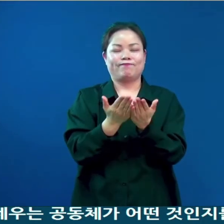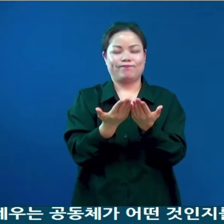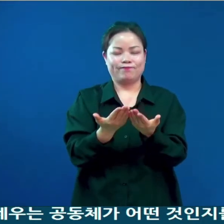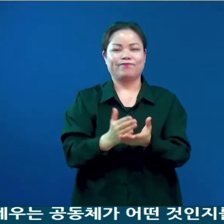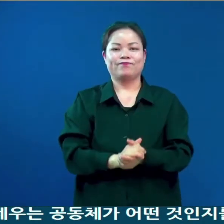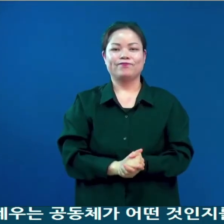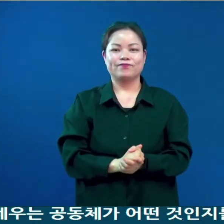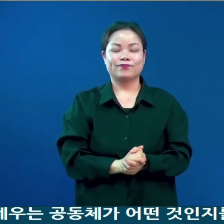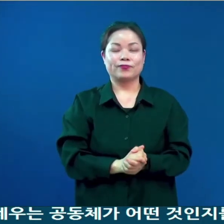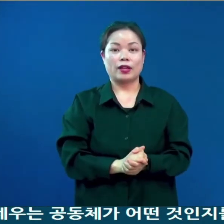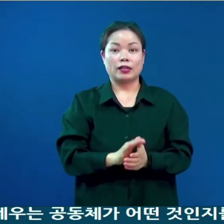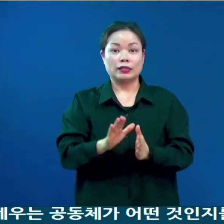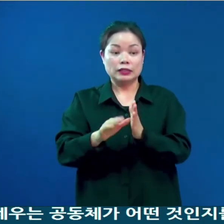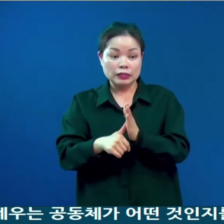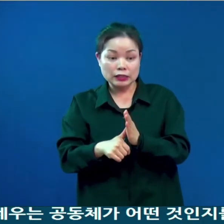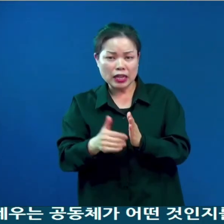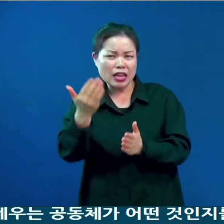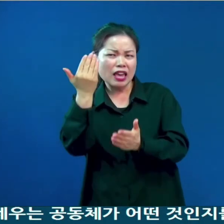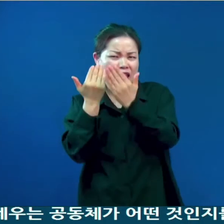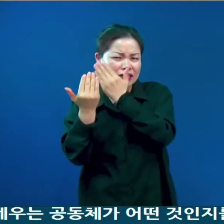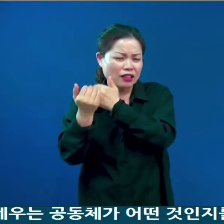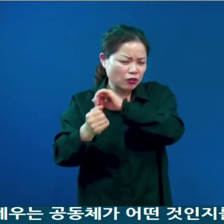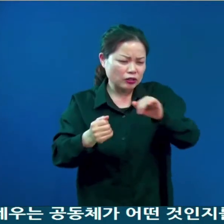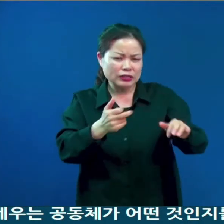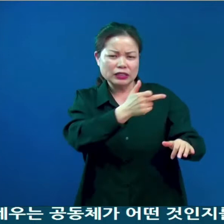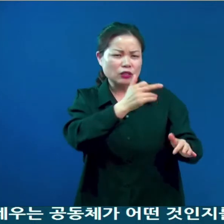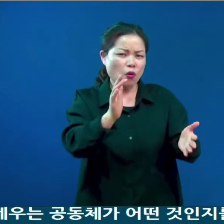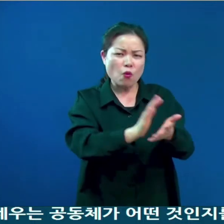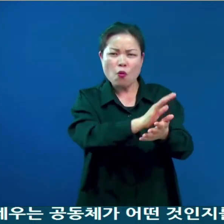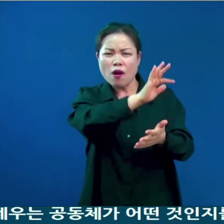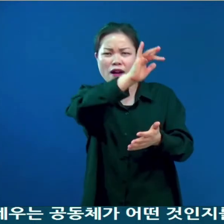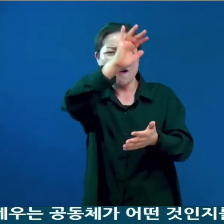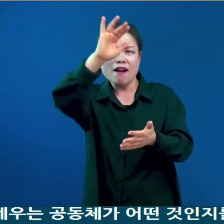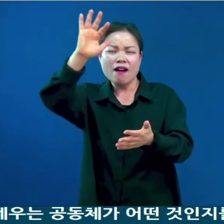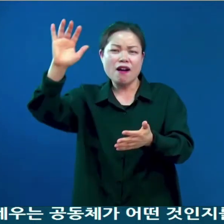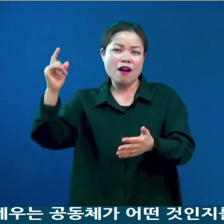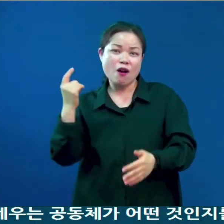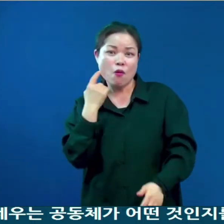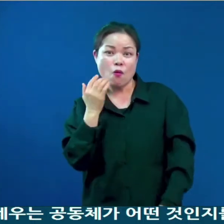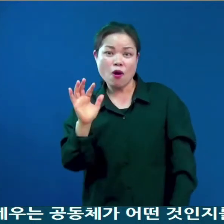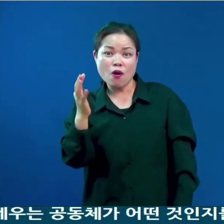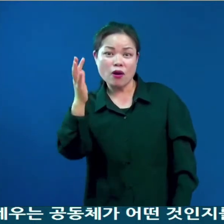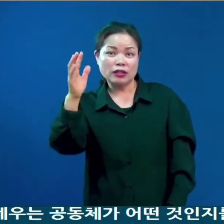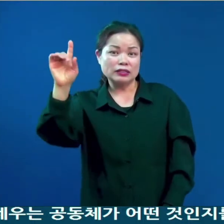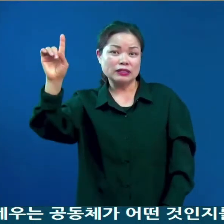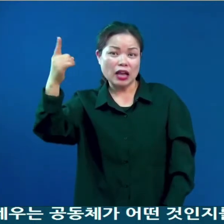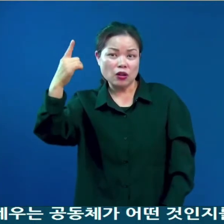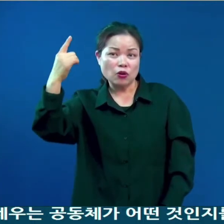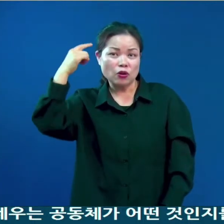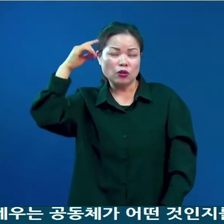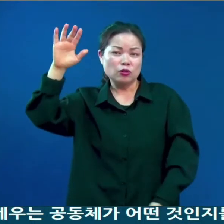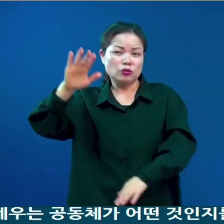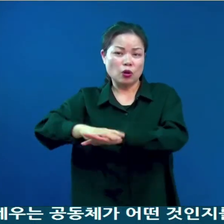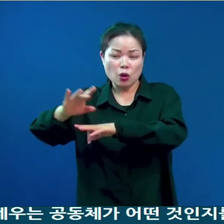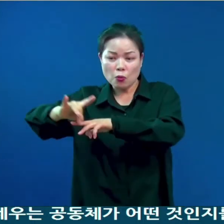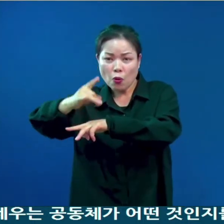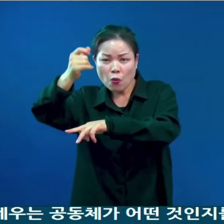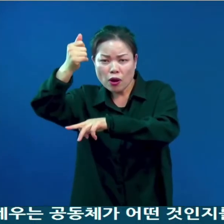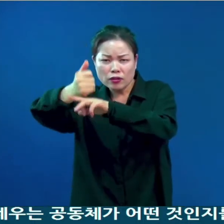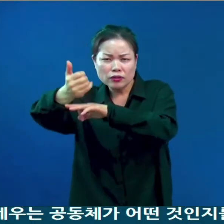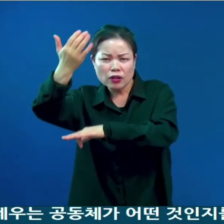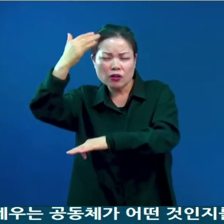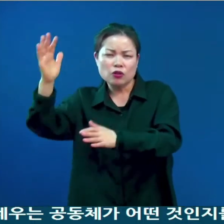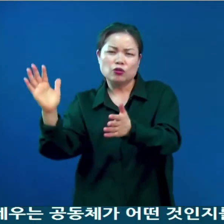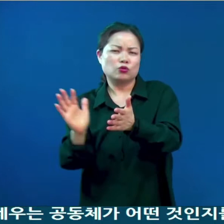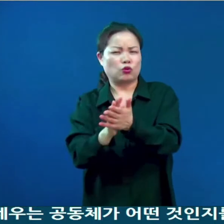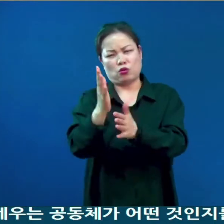합니다. 당시에 옛날에 우리가 이러한 크고 화려한 영광을 누리고 다윗과 솔로몬의 왕조를 회복해서 우리가 옛 영광을